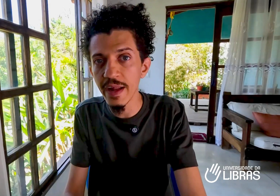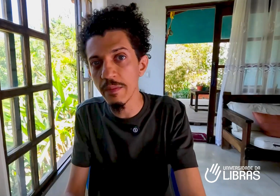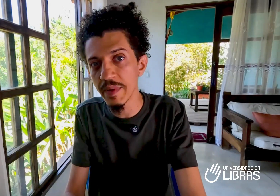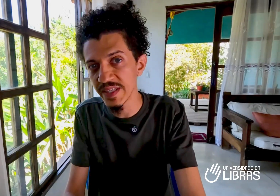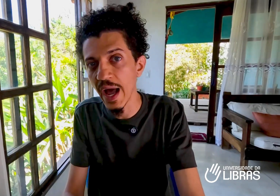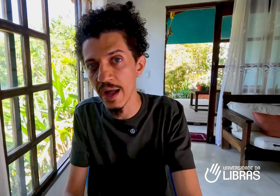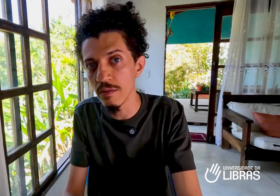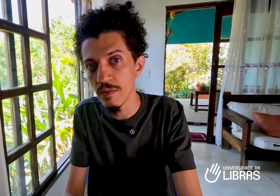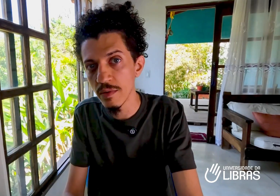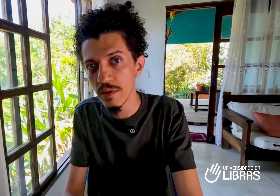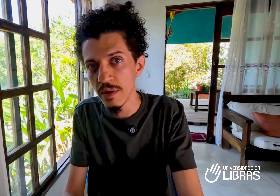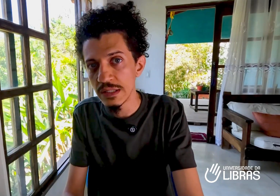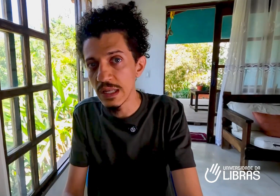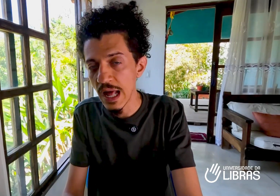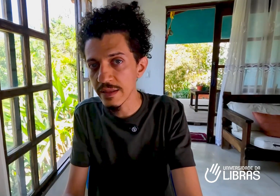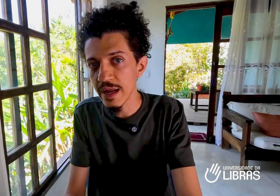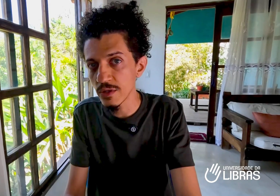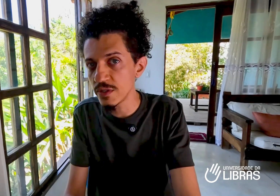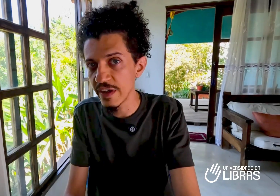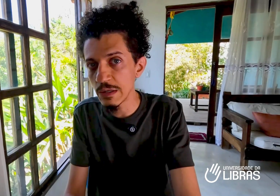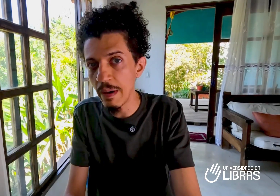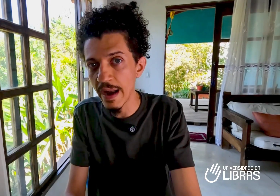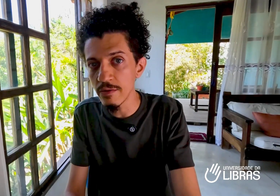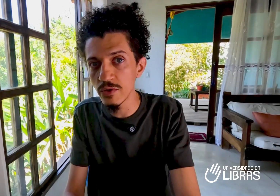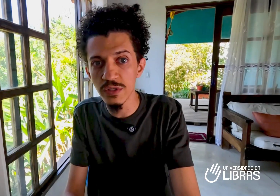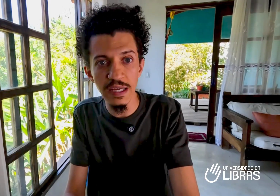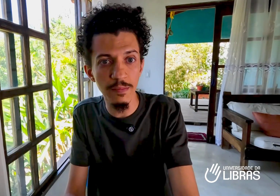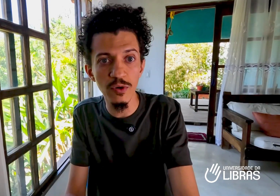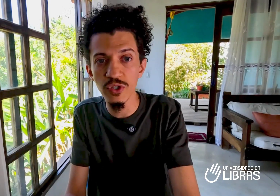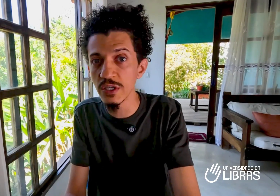Libras errado. Se lá atrás eu tivesse parado de usar as apostilas